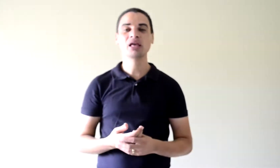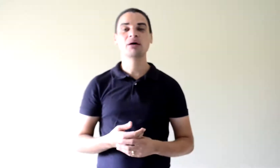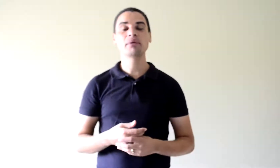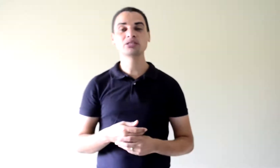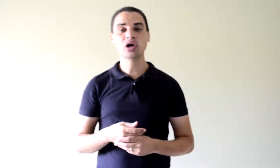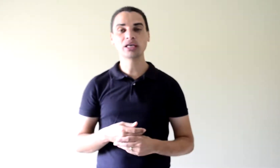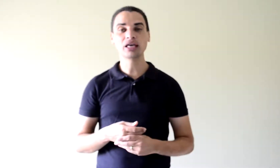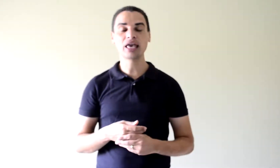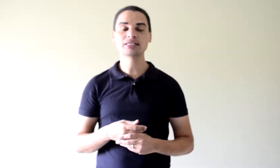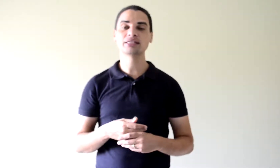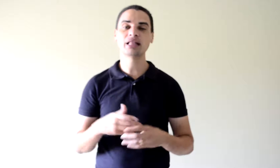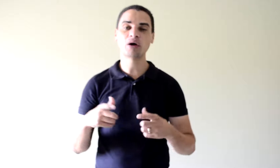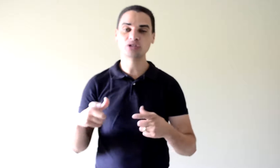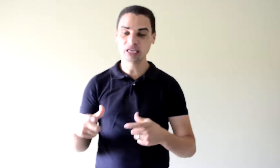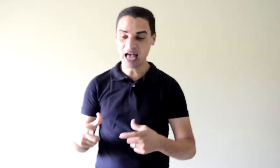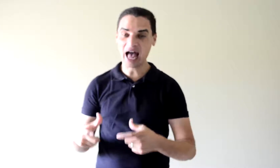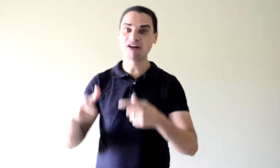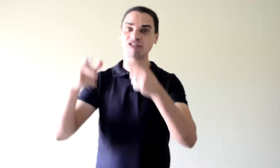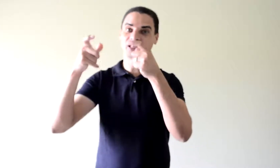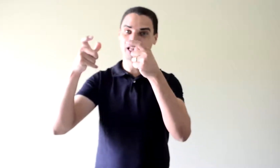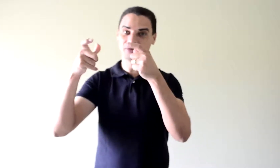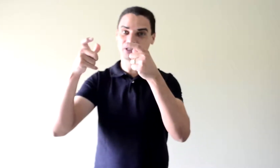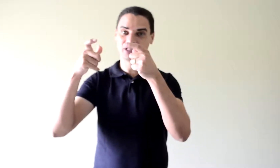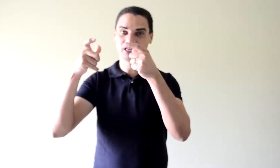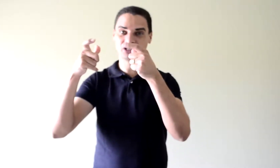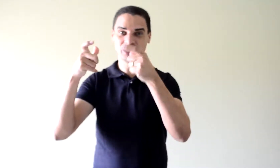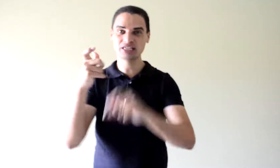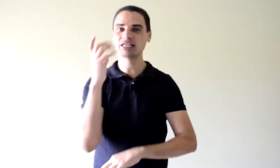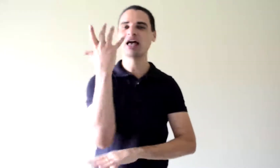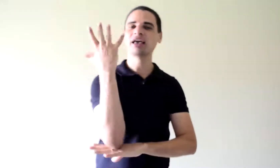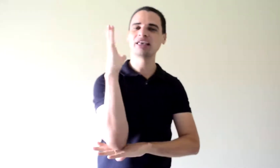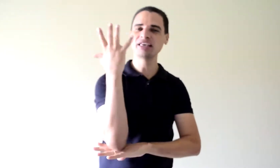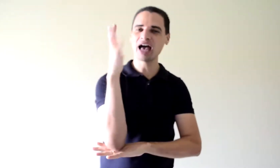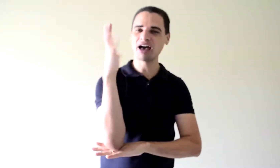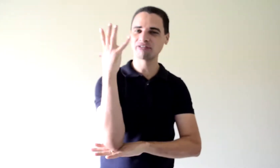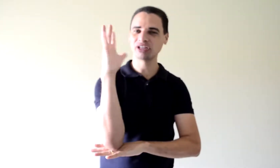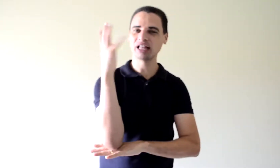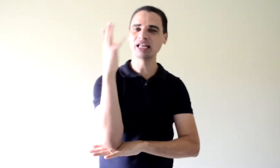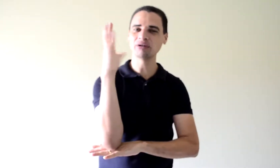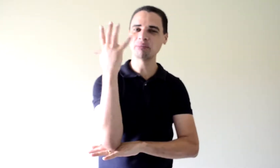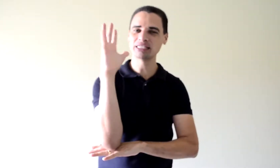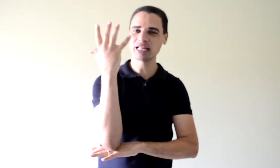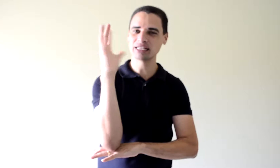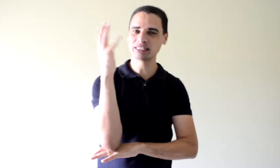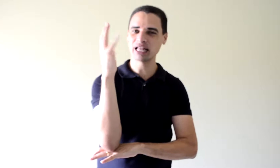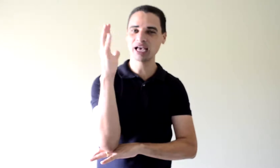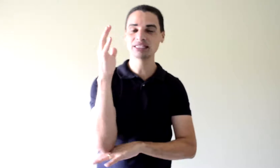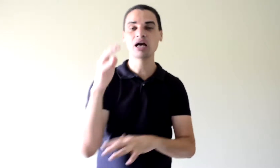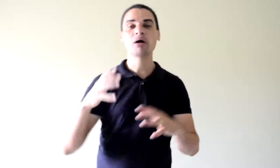Mas só que esse sinal de árvore na língua de sinais chinesa e árvore na língua brasileira de sinais